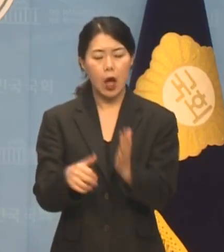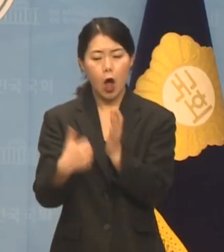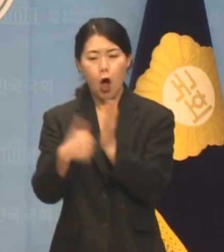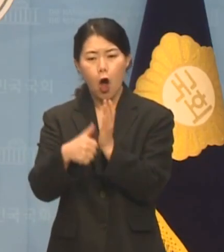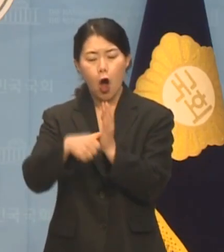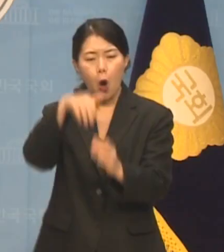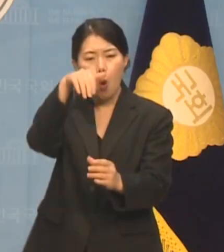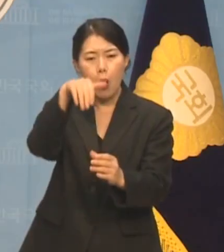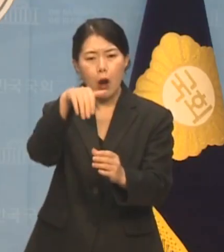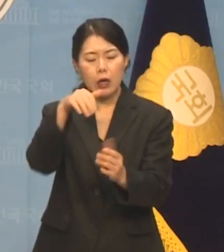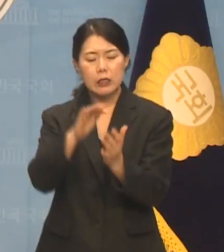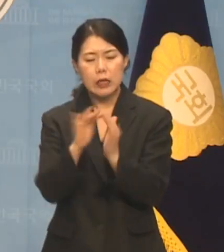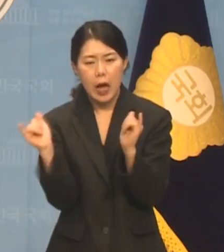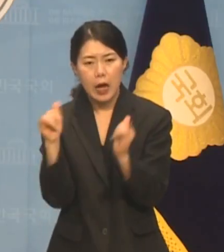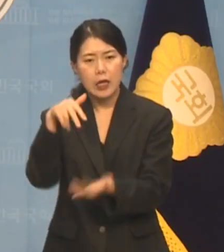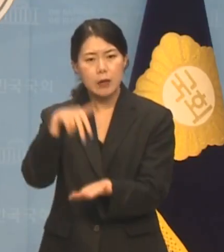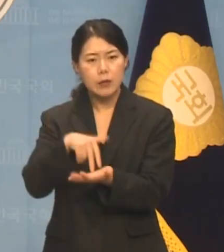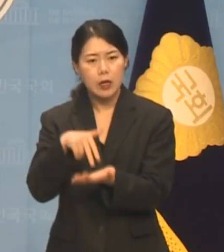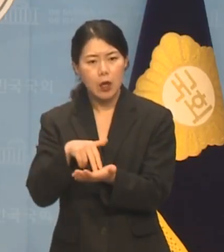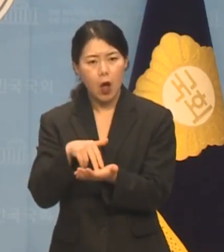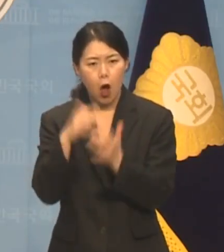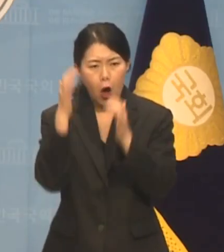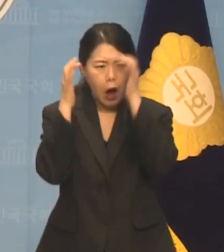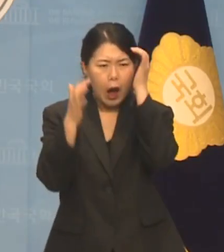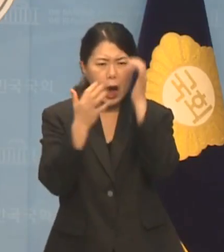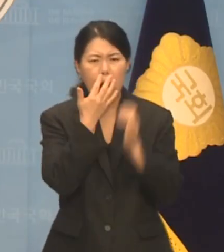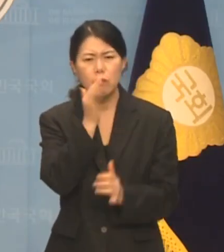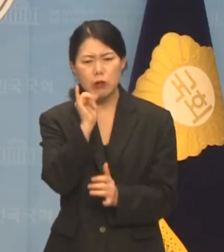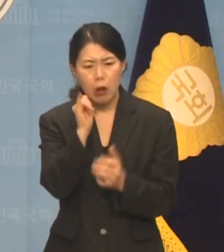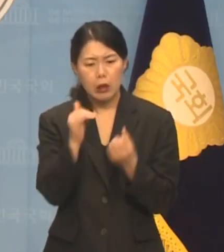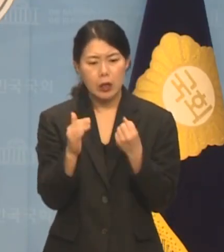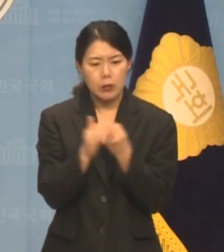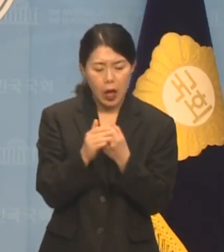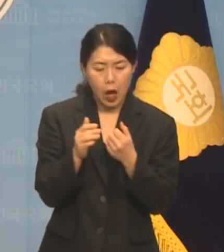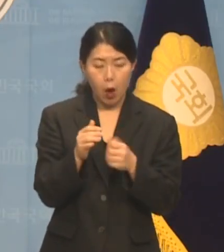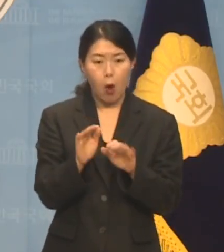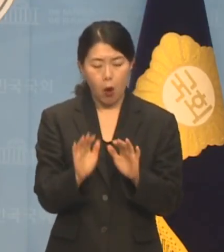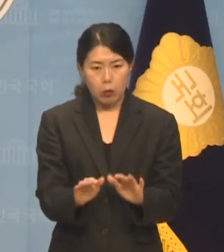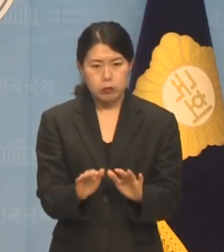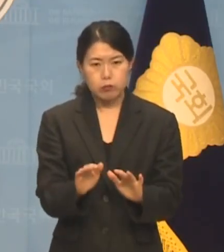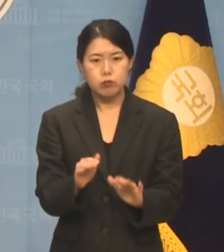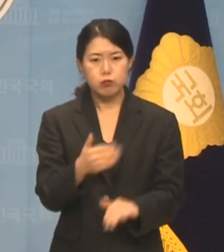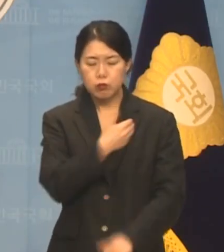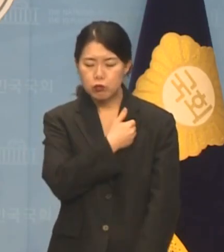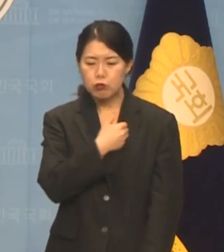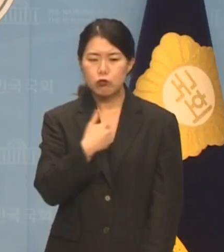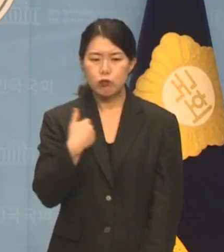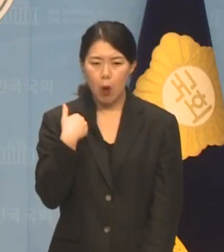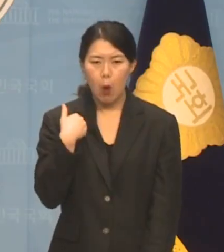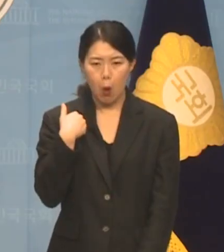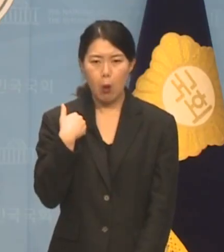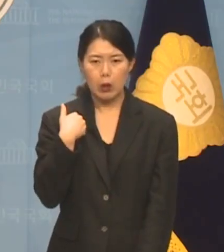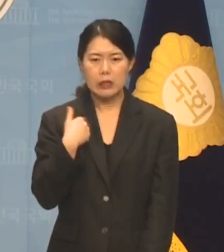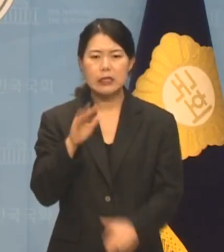수 있을 정도로 구체성을 가진 것이면 충분하다고 판시한 바도 있습니다.